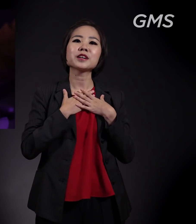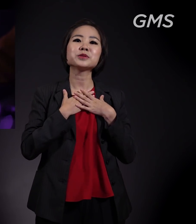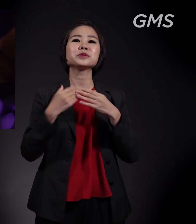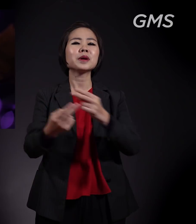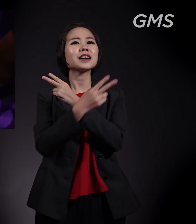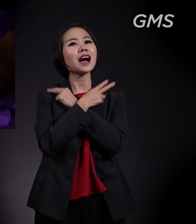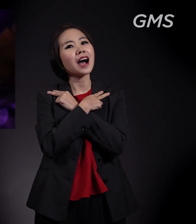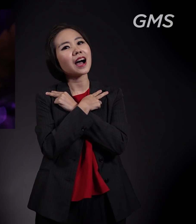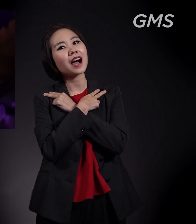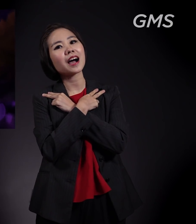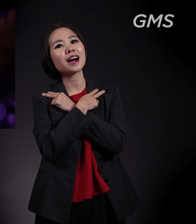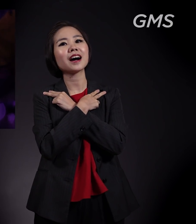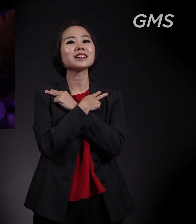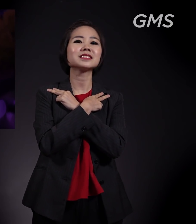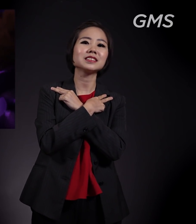Aku